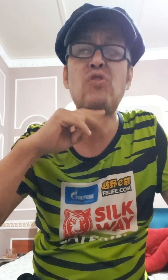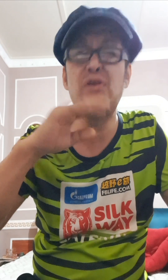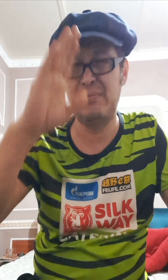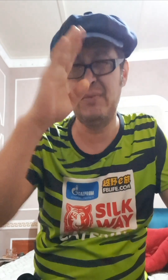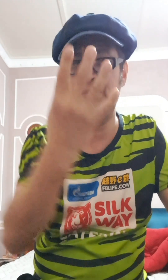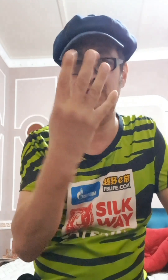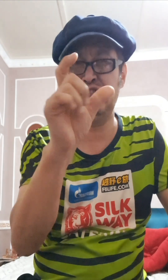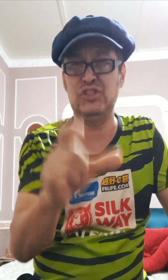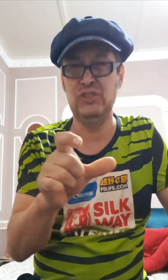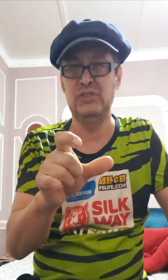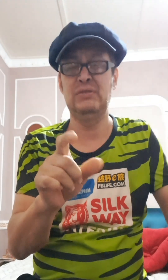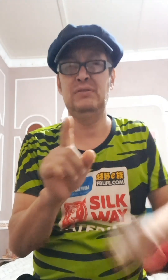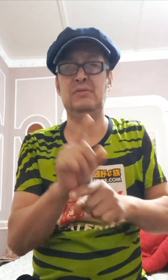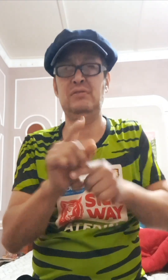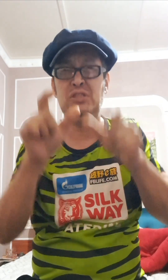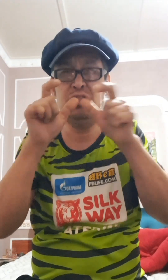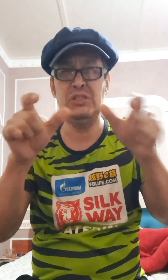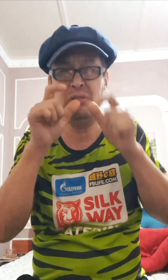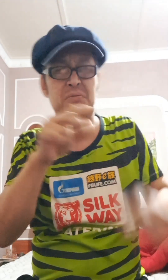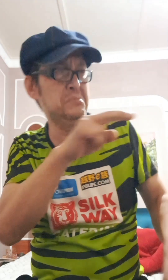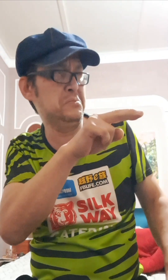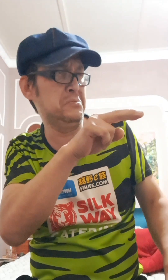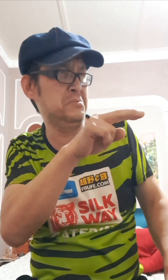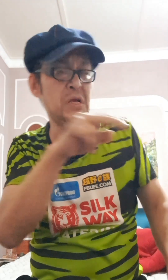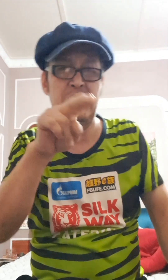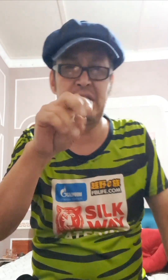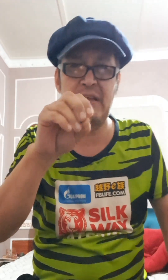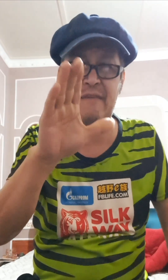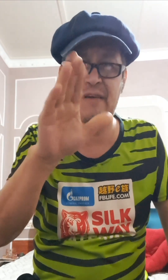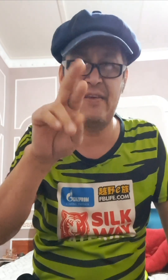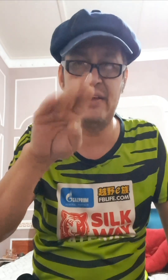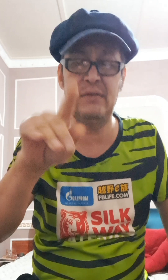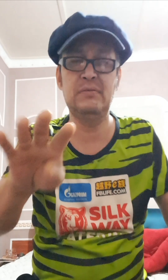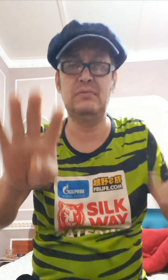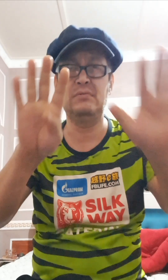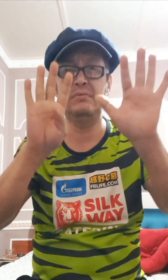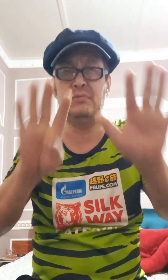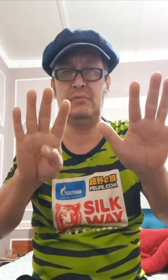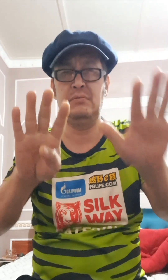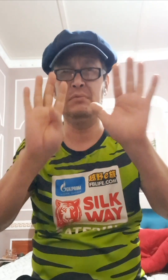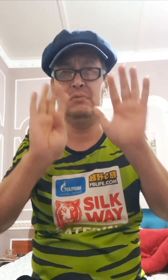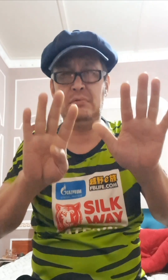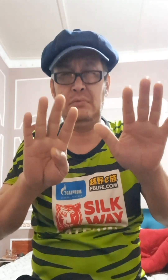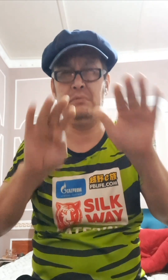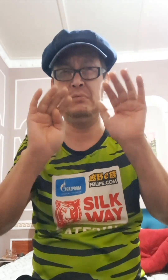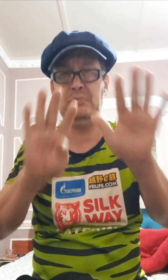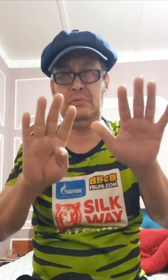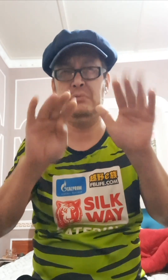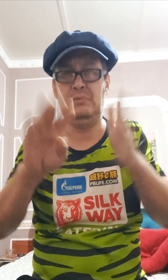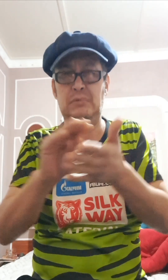se produce a partir de una mezcla de cereales fermentados, pero para que un whisky sea considerado bourbon, más de la mitad de la mezcla